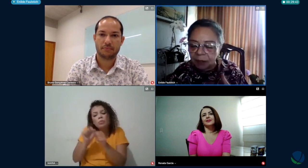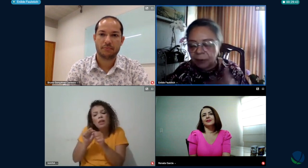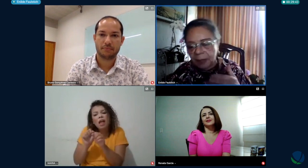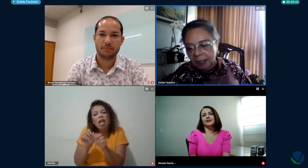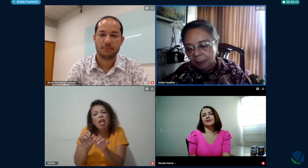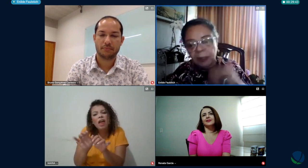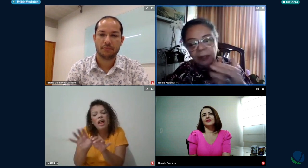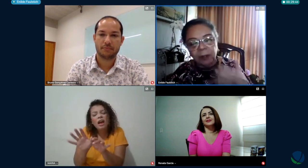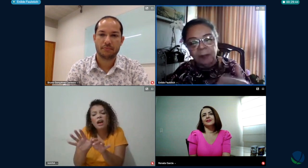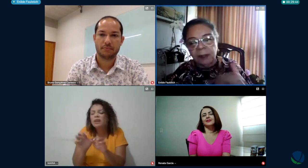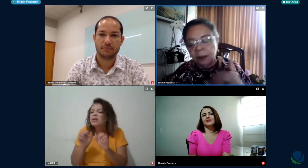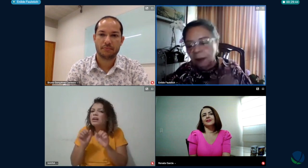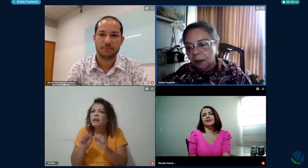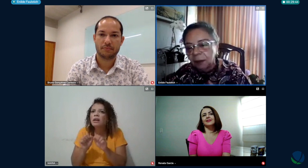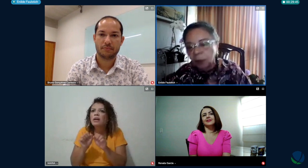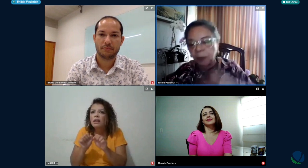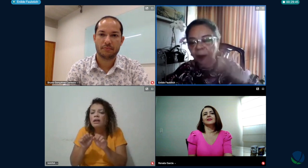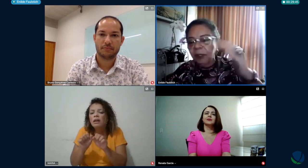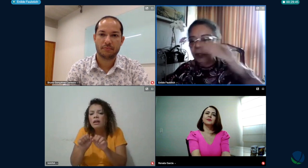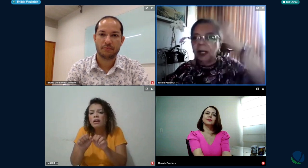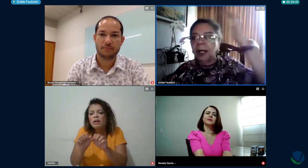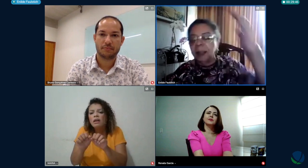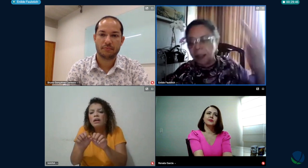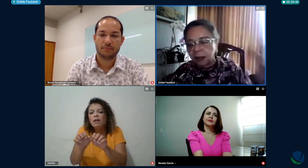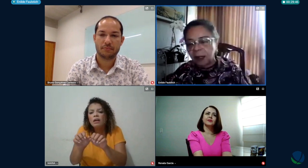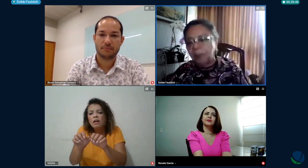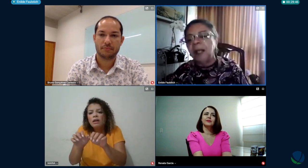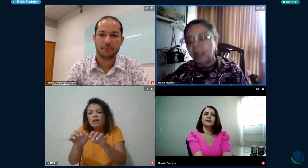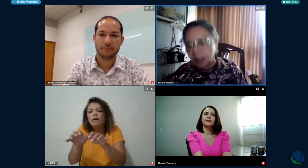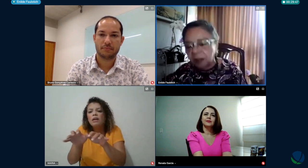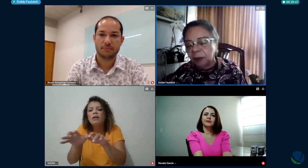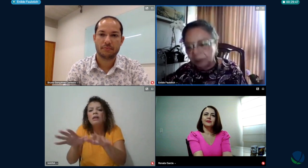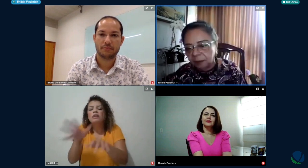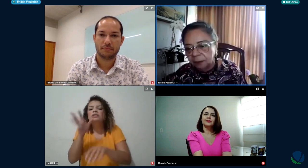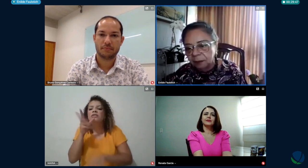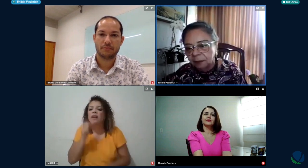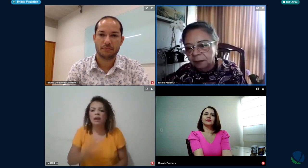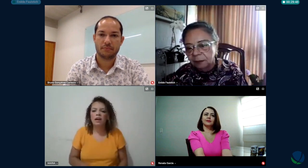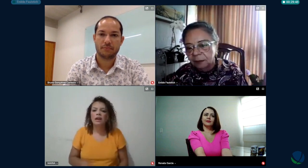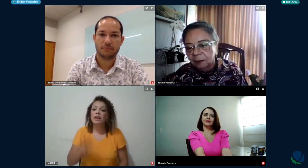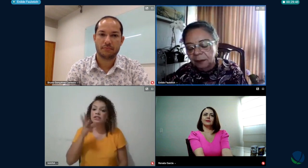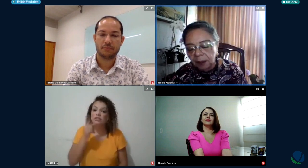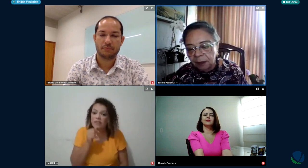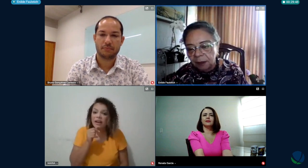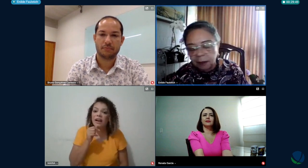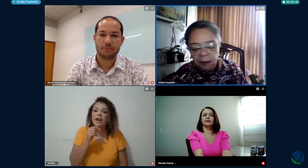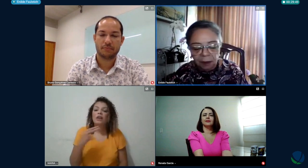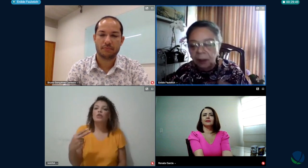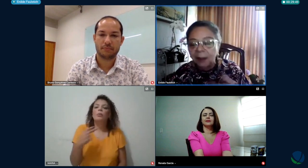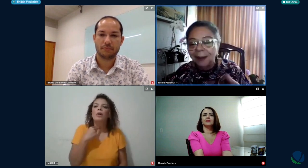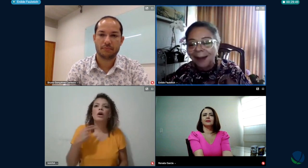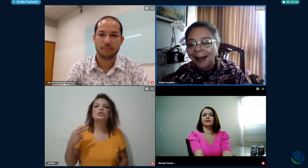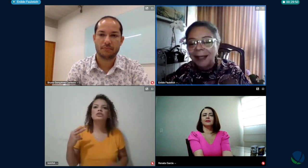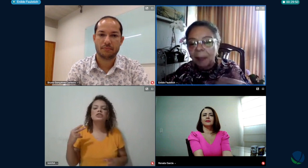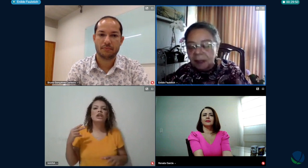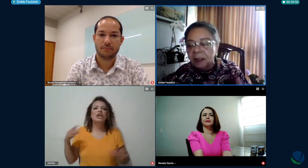além de devagar, porque eles também não podem chegar ali e gritar, porque nem gritam. Não é? Então, aí é